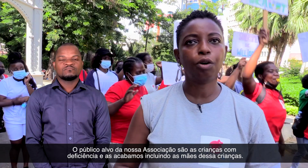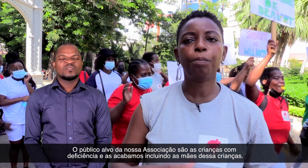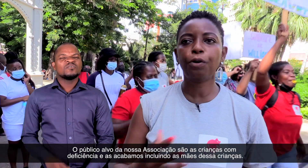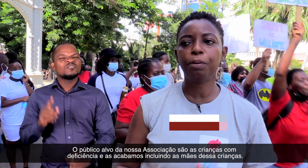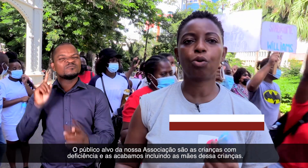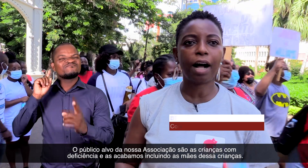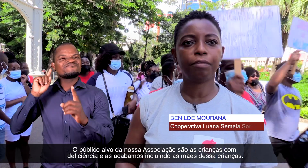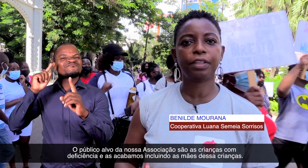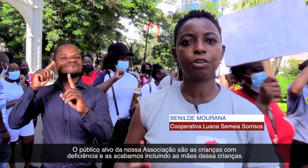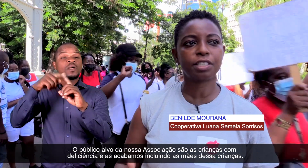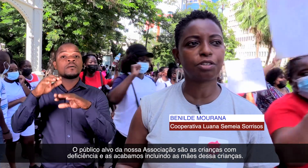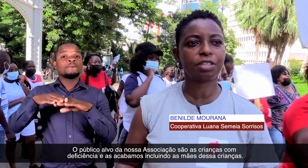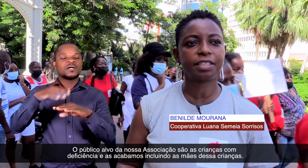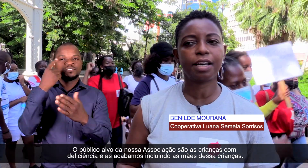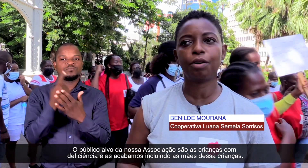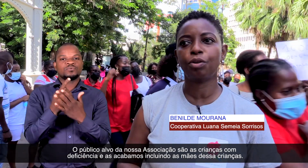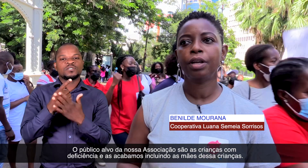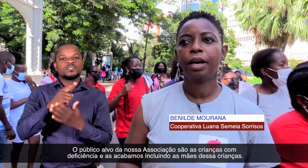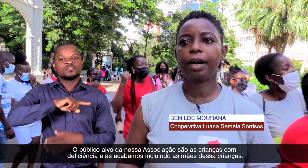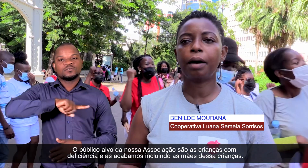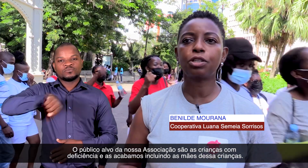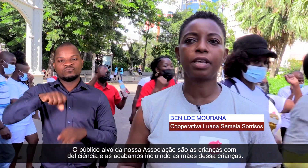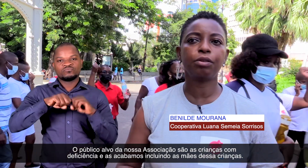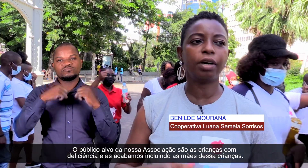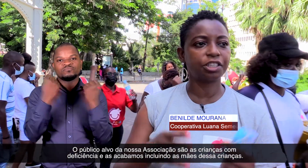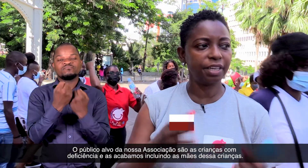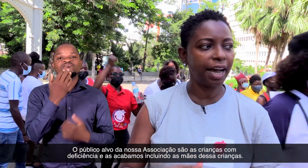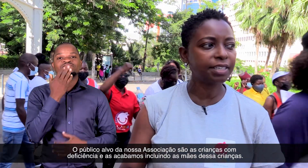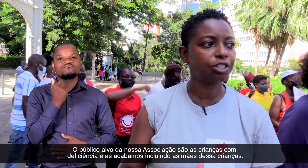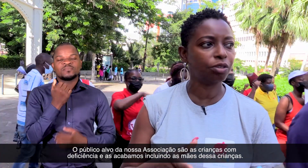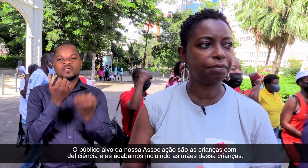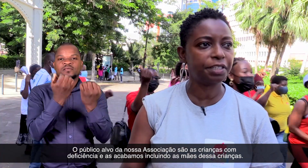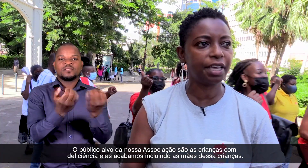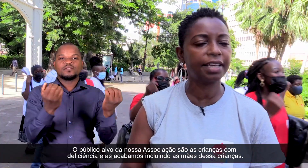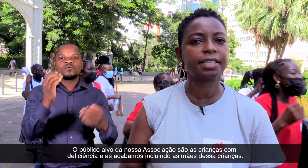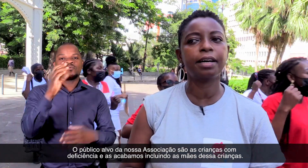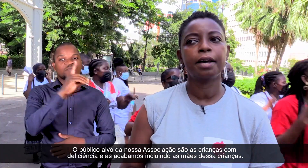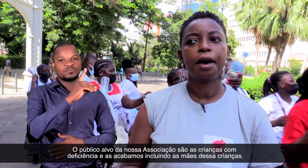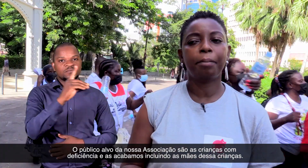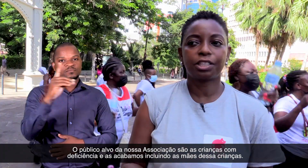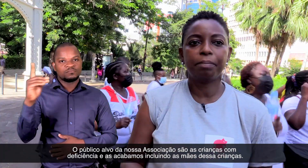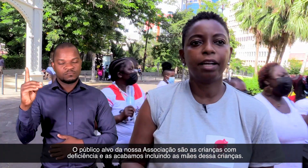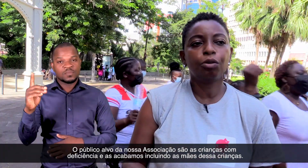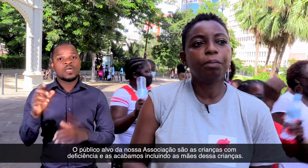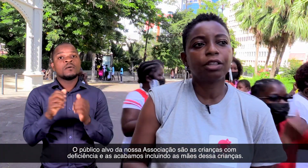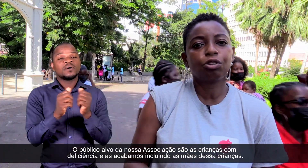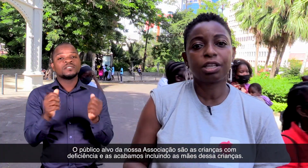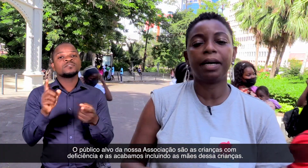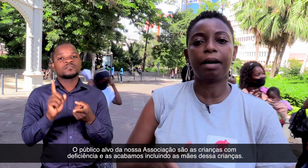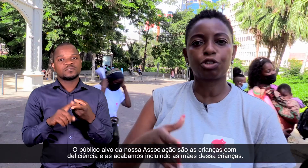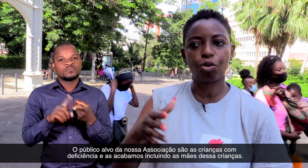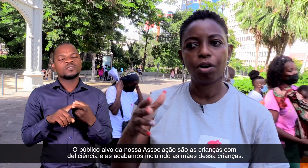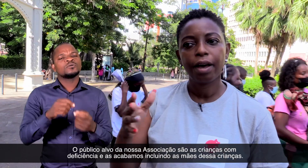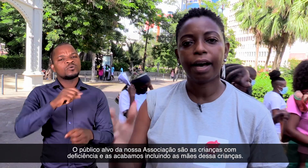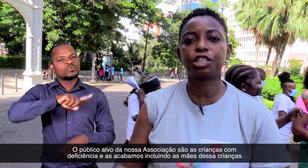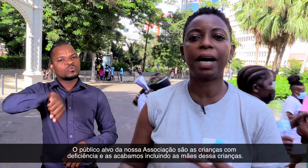O público-alvo da nossa associação acaba sendo as crianças com deficiência, mas também em algum momento nós